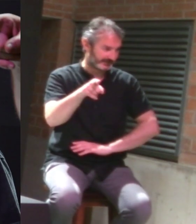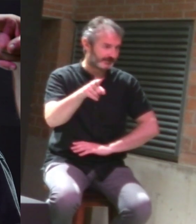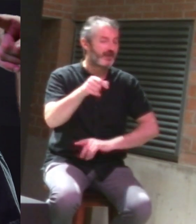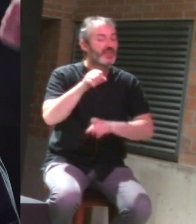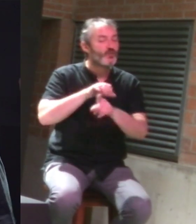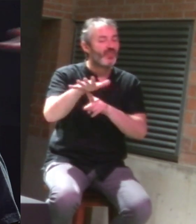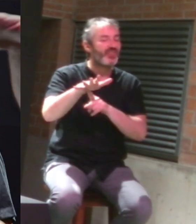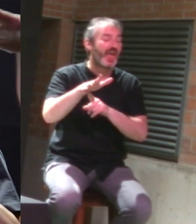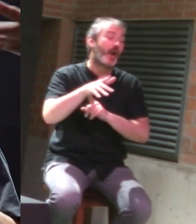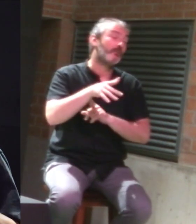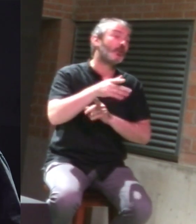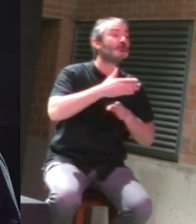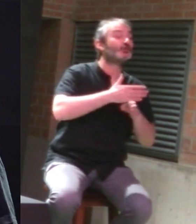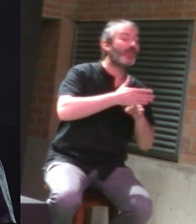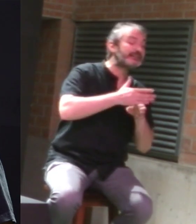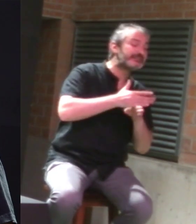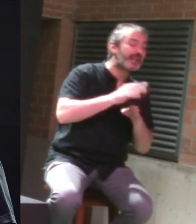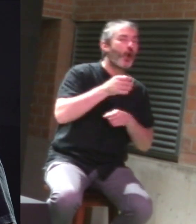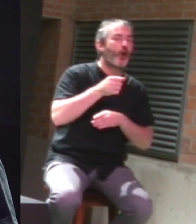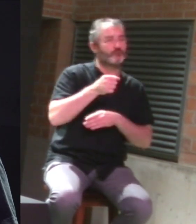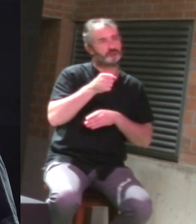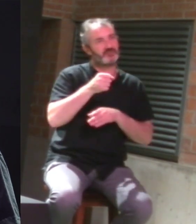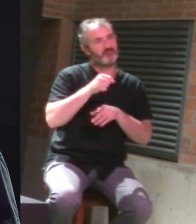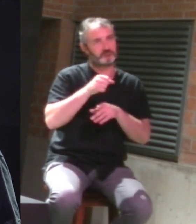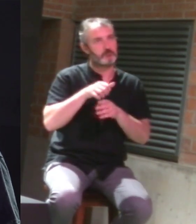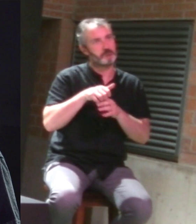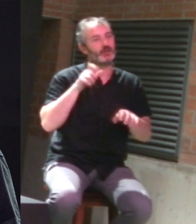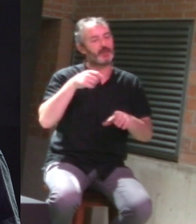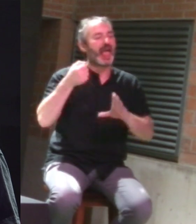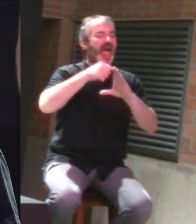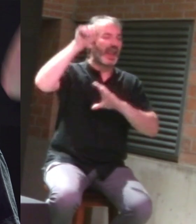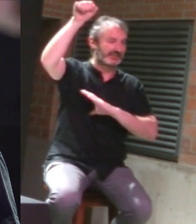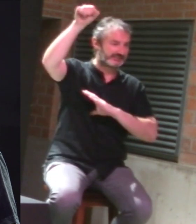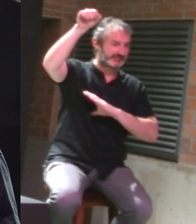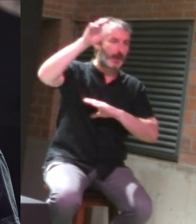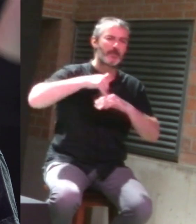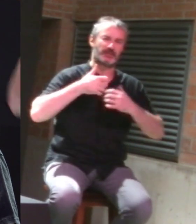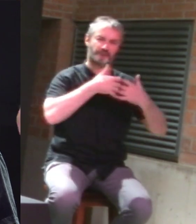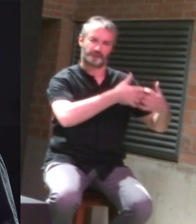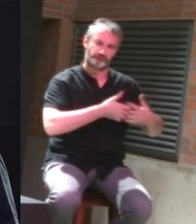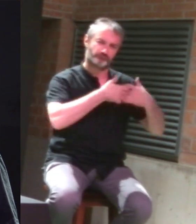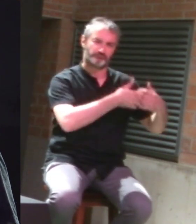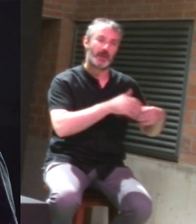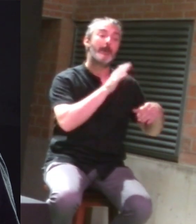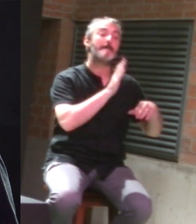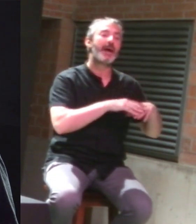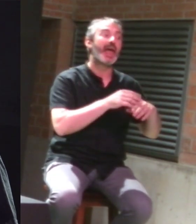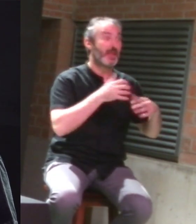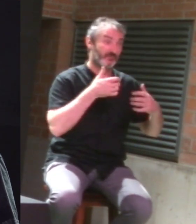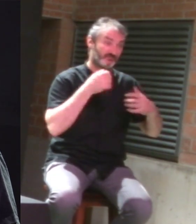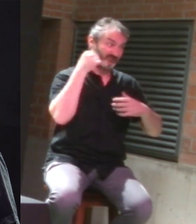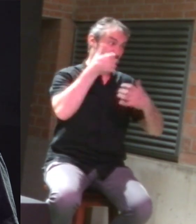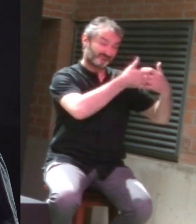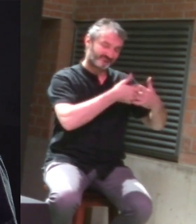o anarquista, Cataluña mayoritariamente anarquista, con un discurso más comprometido con los intereses de las